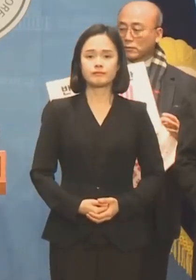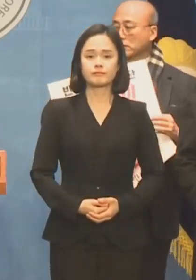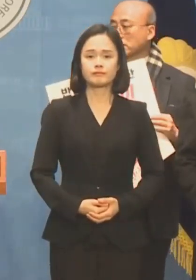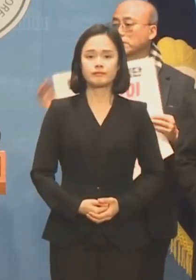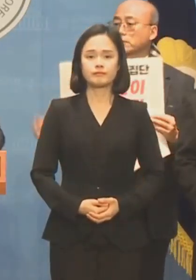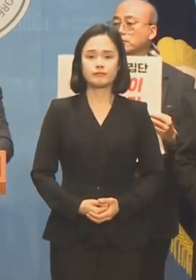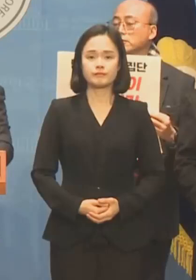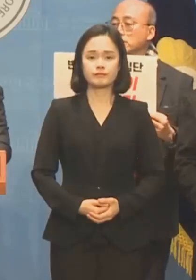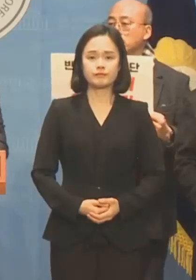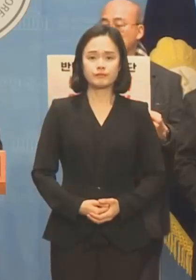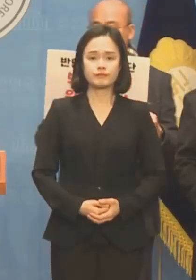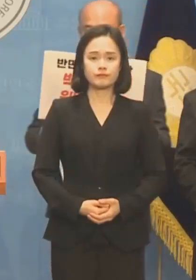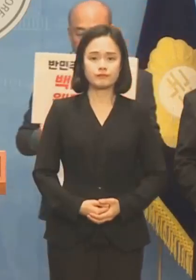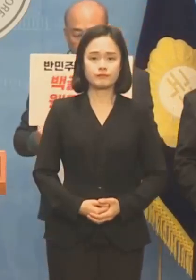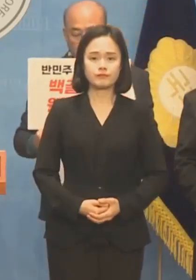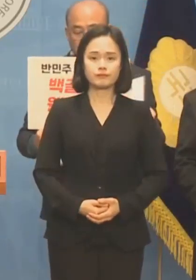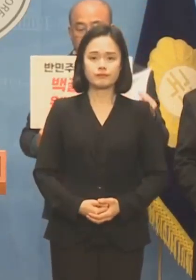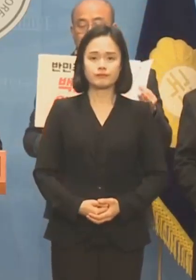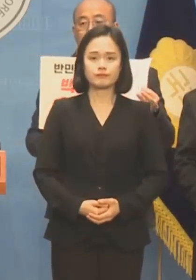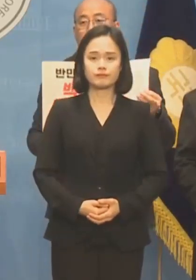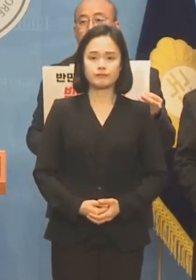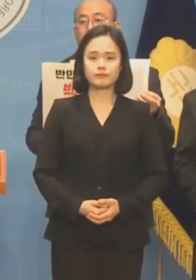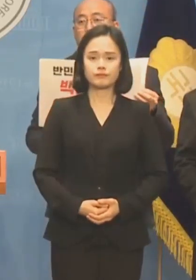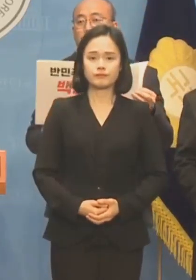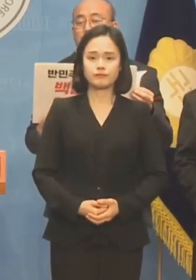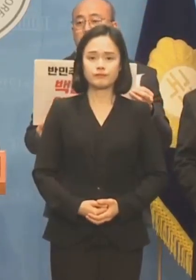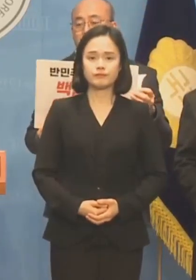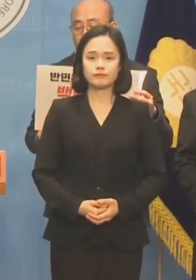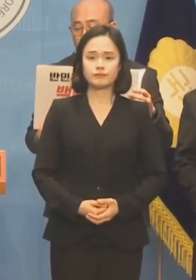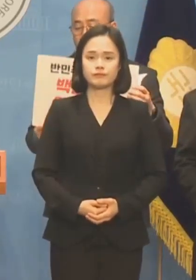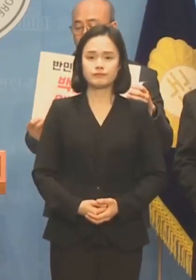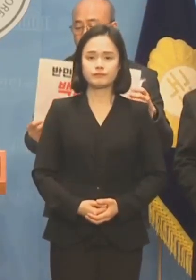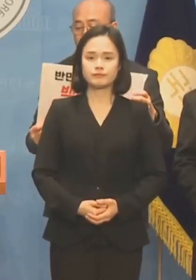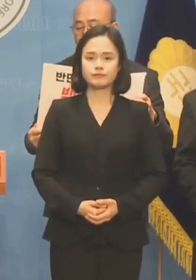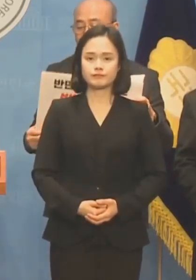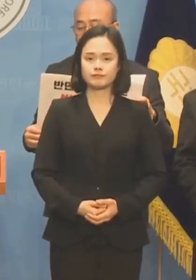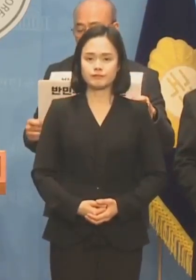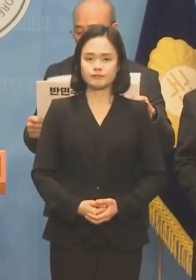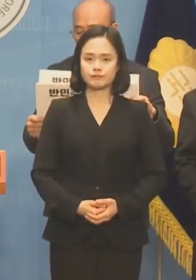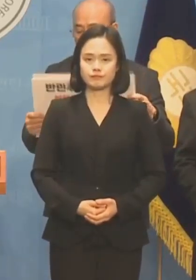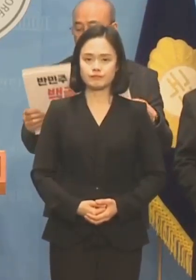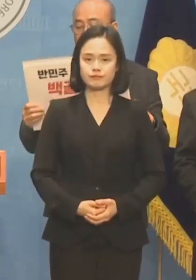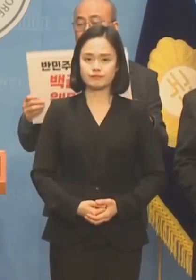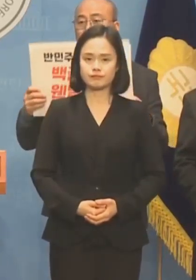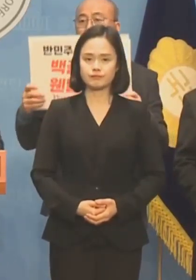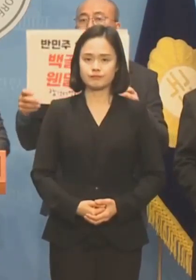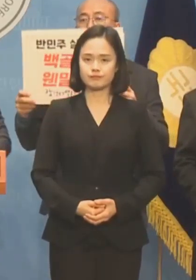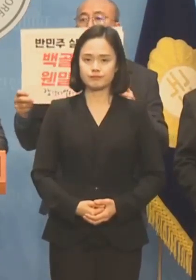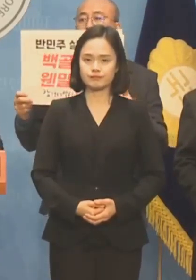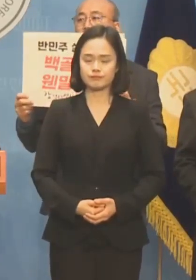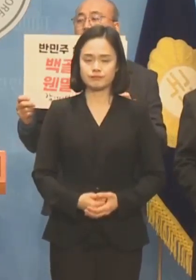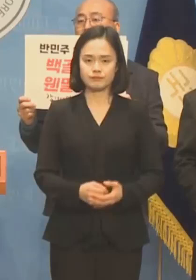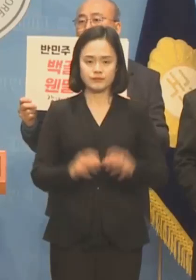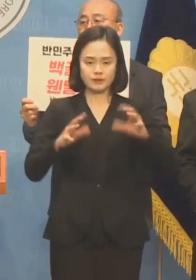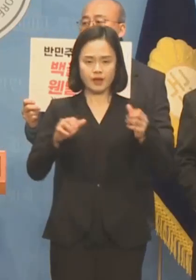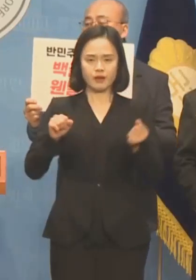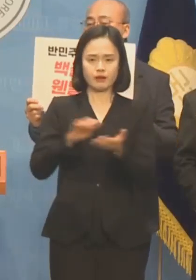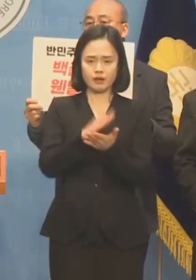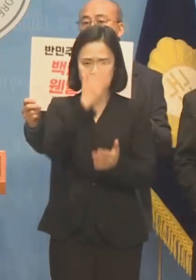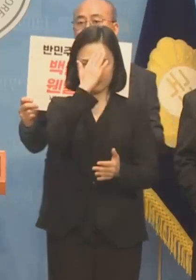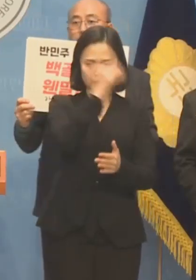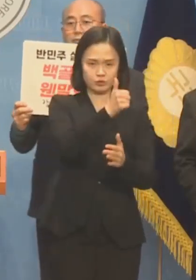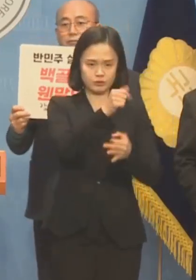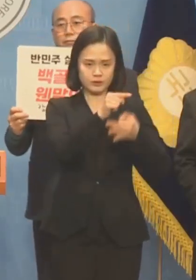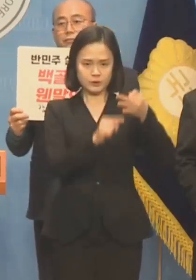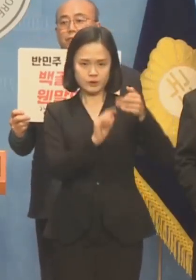성명서 내란숙의 윤석열 보호